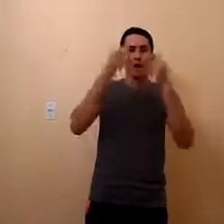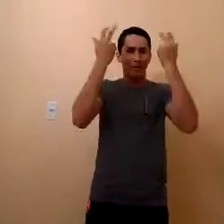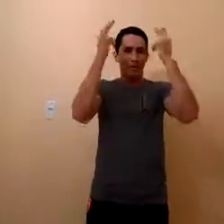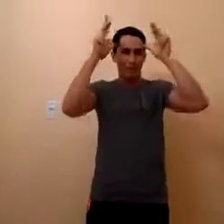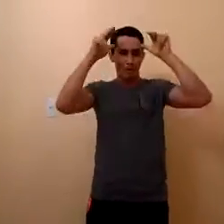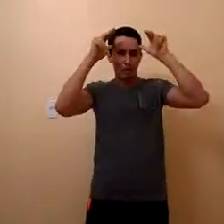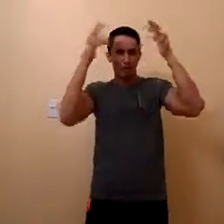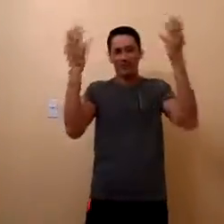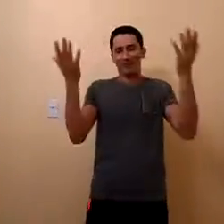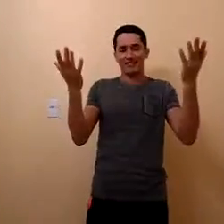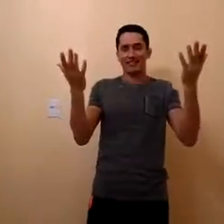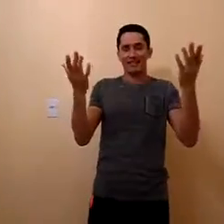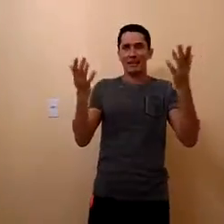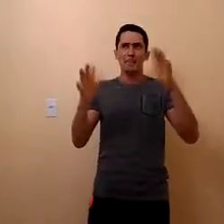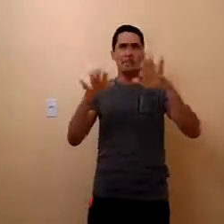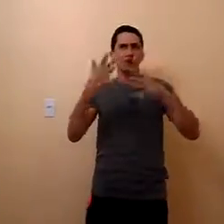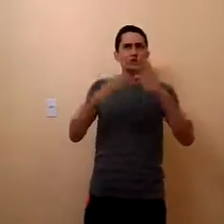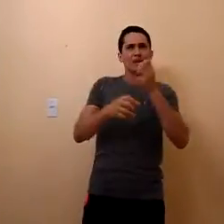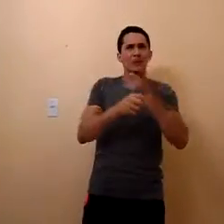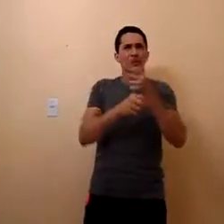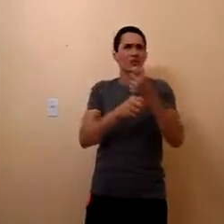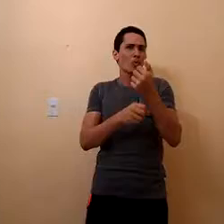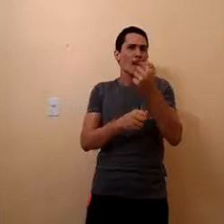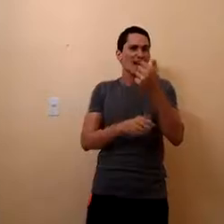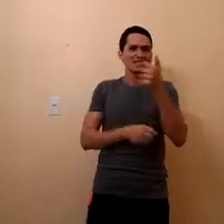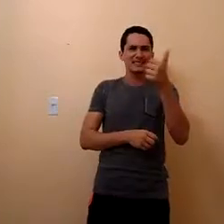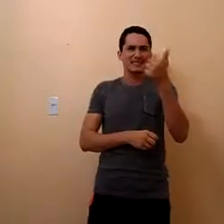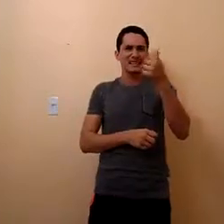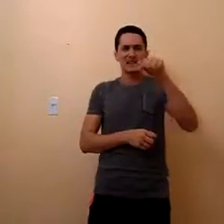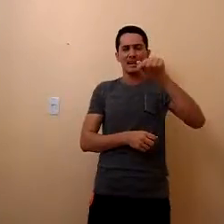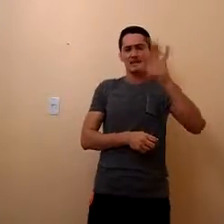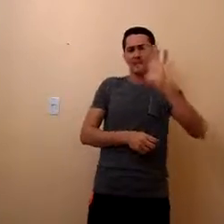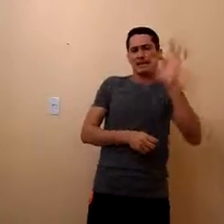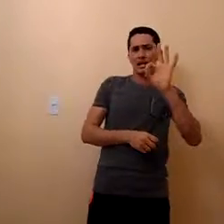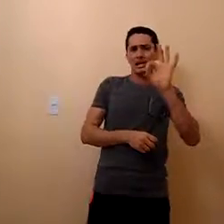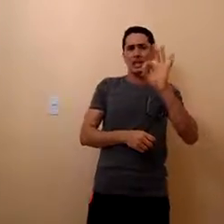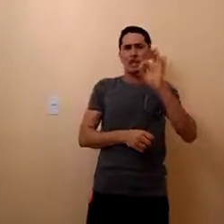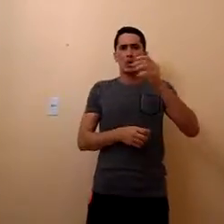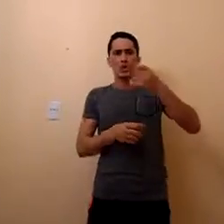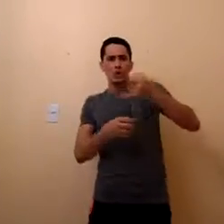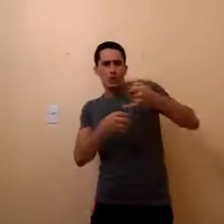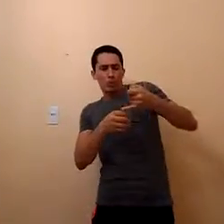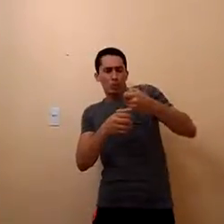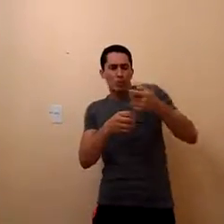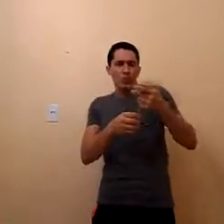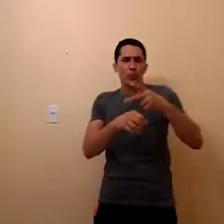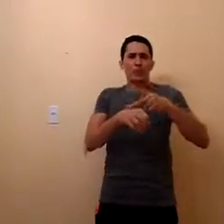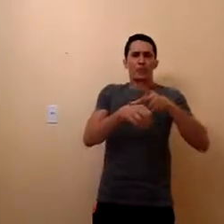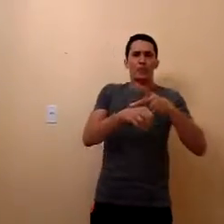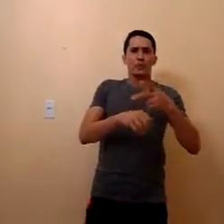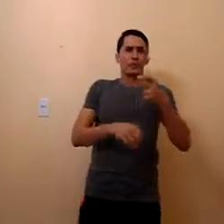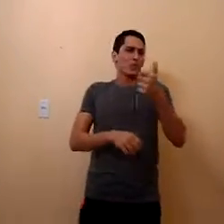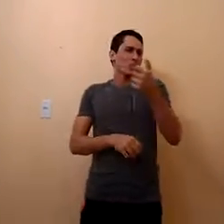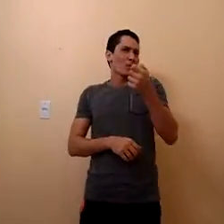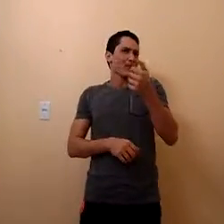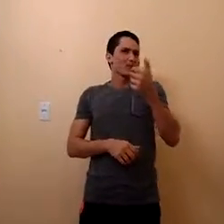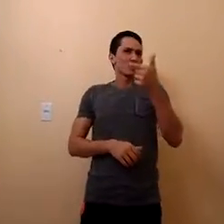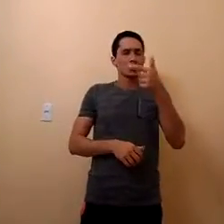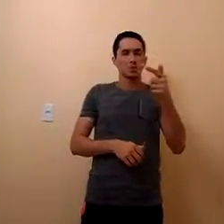gasolina subiu em média quase 17%, o diesel 12,5%. O motivo está fora do Brasil. Nas últimas